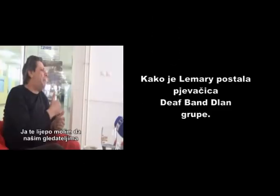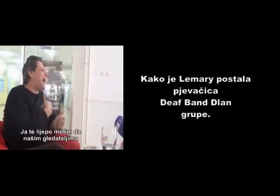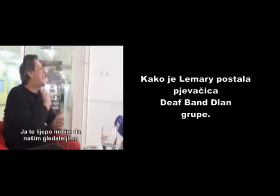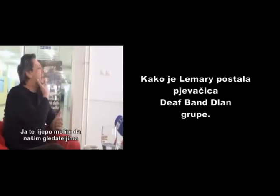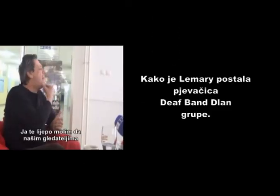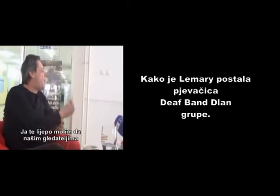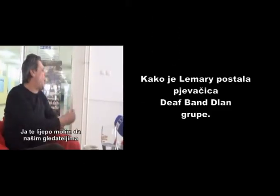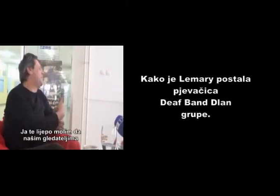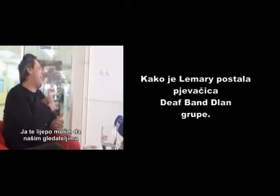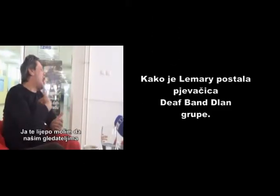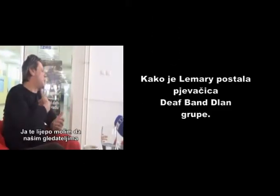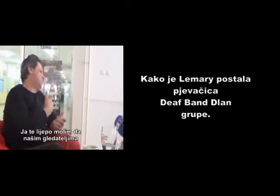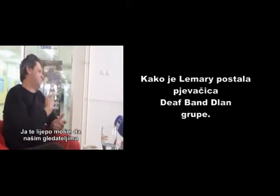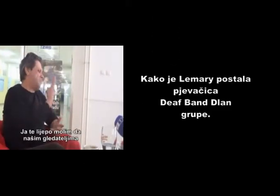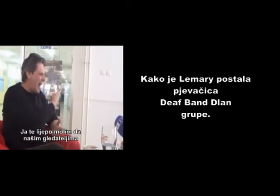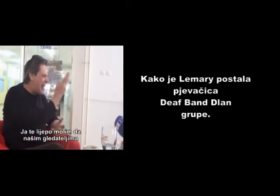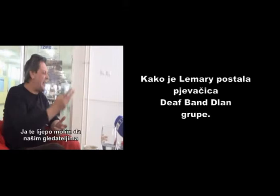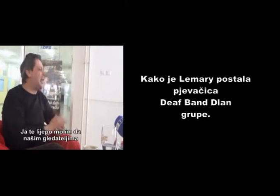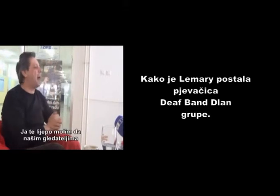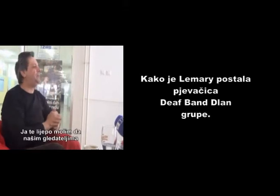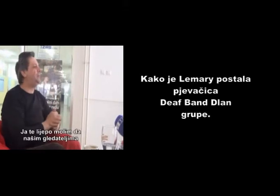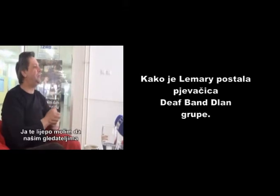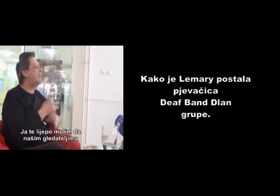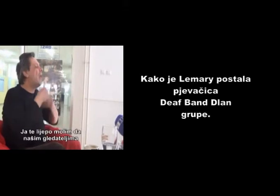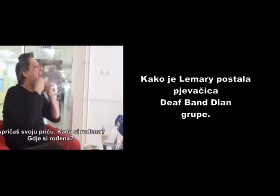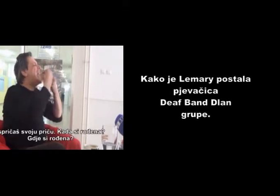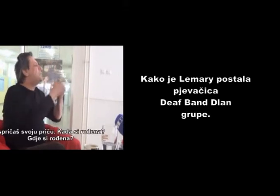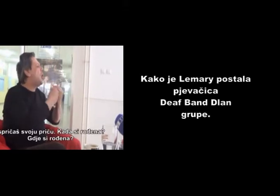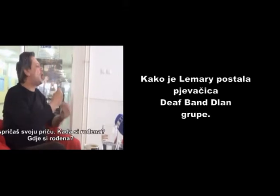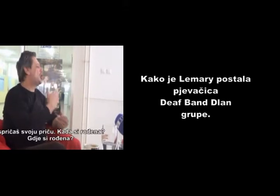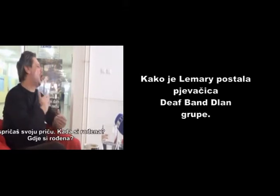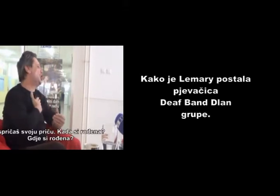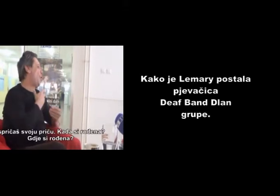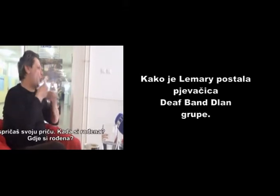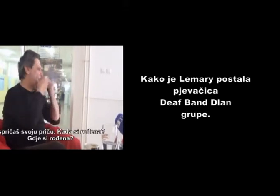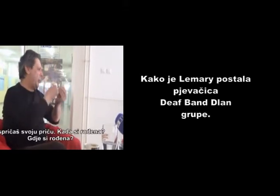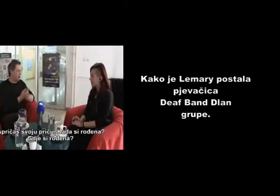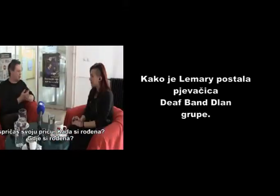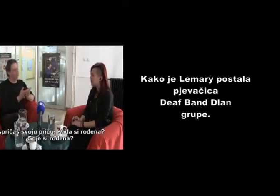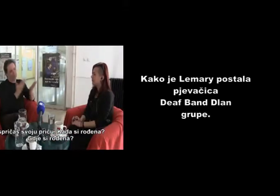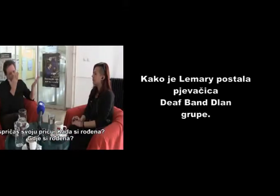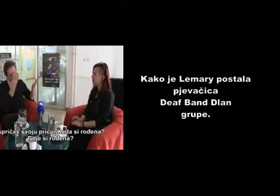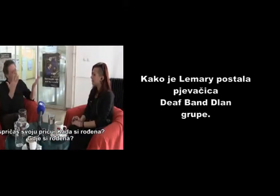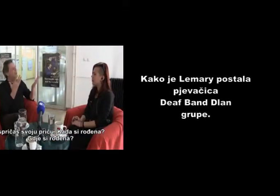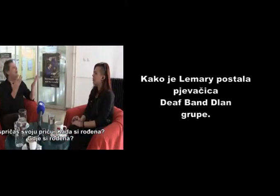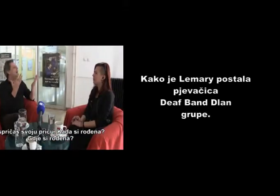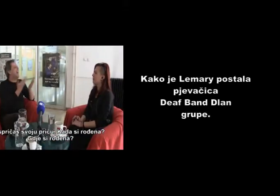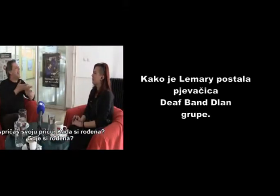Pa ja te lijepo molim da našim gledateljima ispričaš svoju priču. Kad